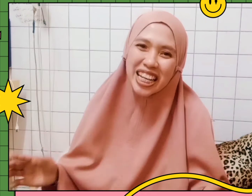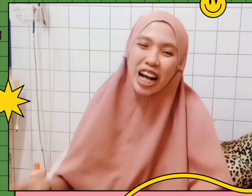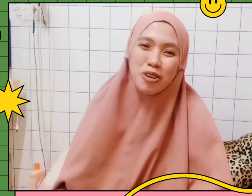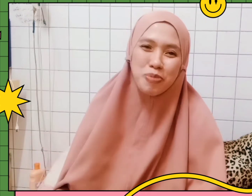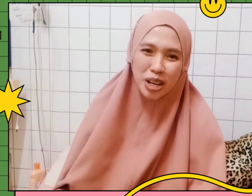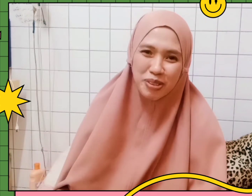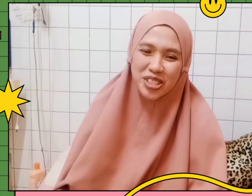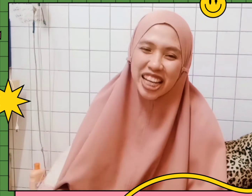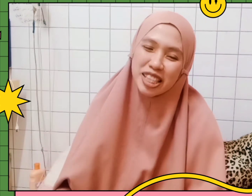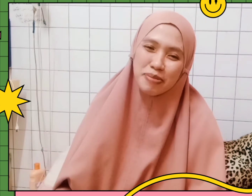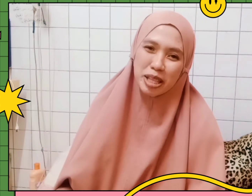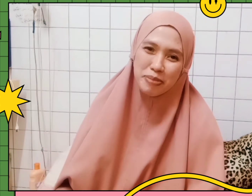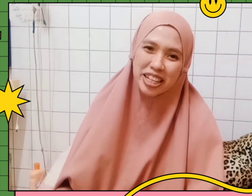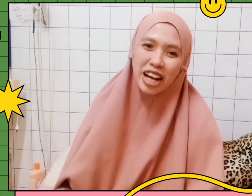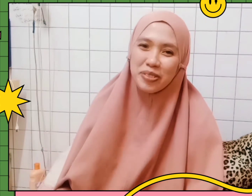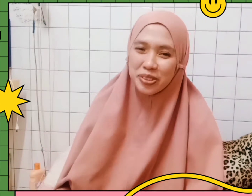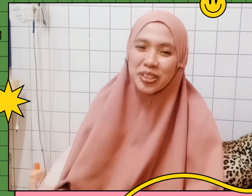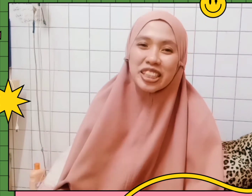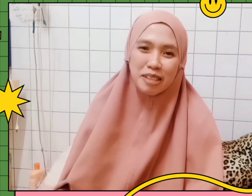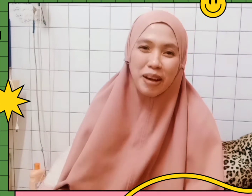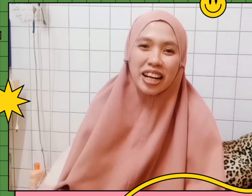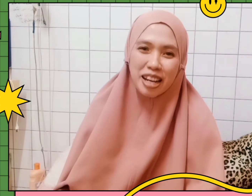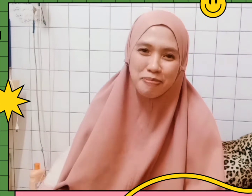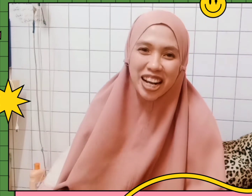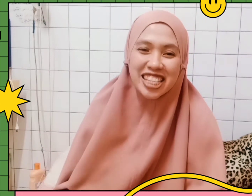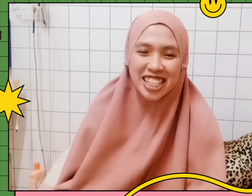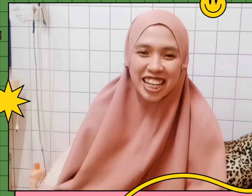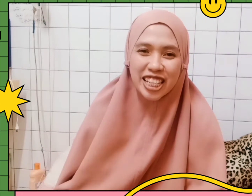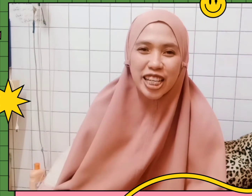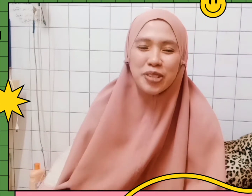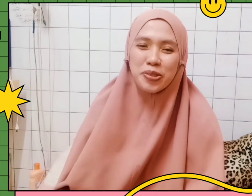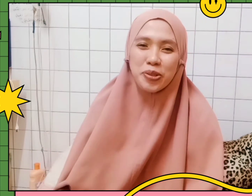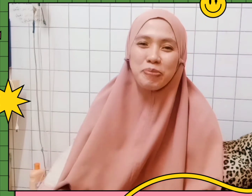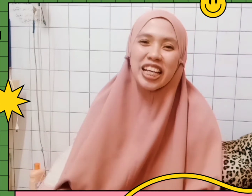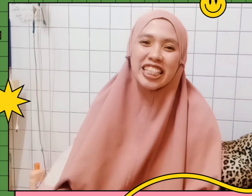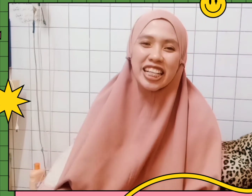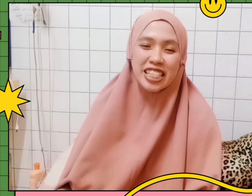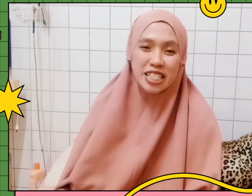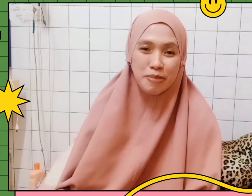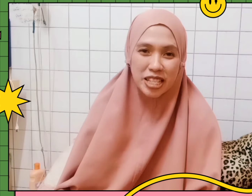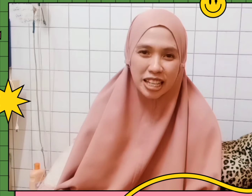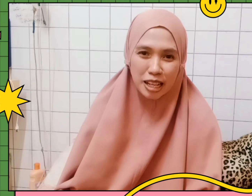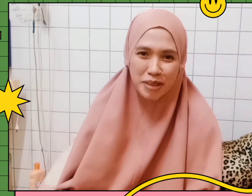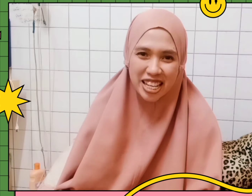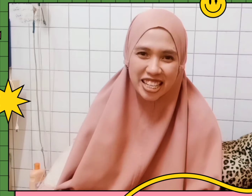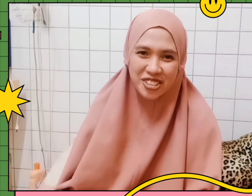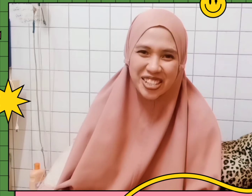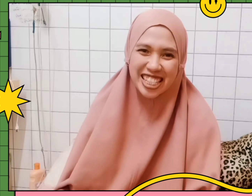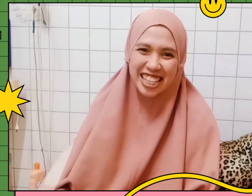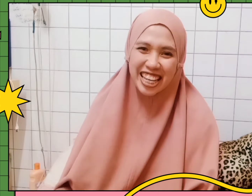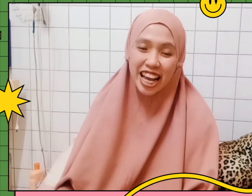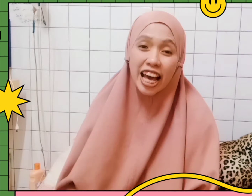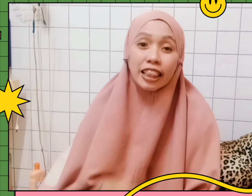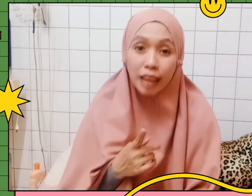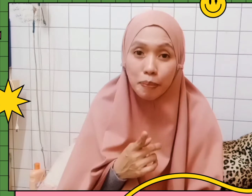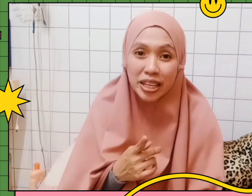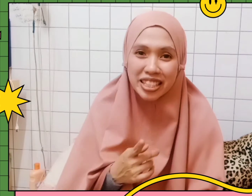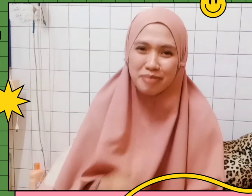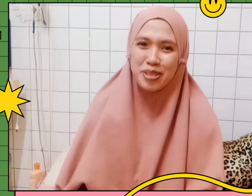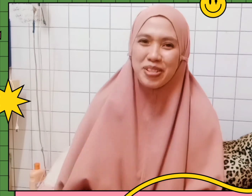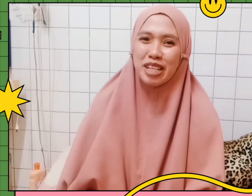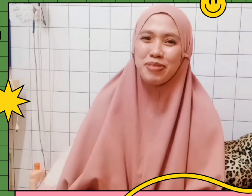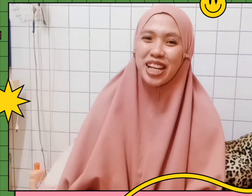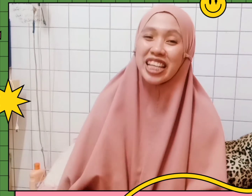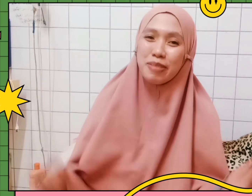kamu. Kan aku bukan mau nyanyi teman-teman, aku tuh tetap akan mengajak kalian untuk belajar sistem isyarat bahasa Indonesia ya.